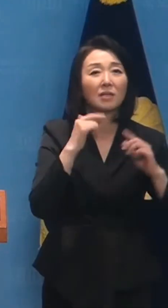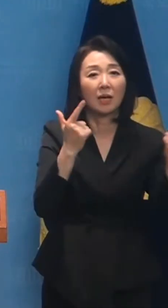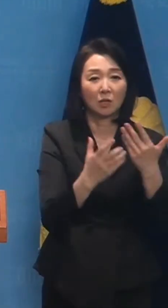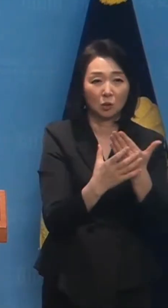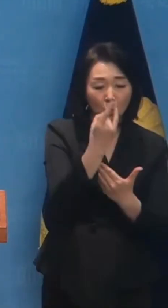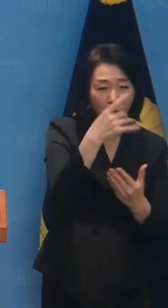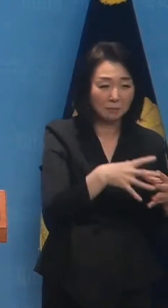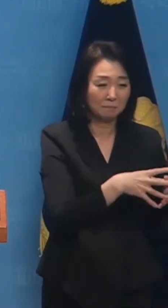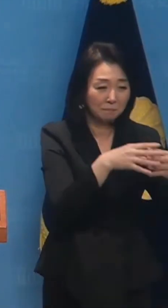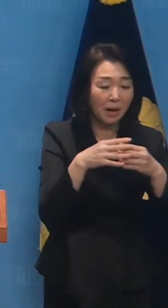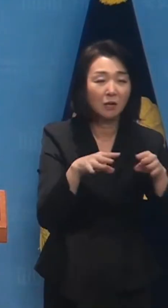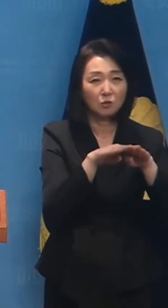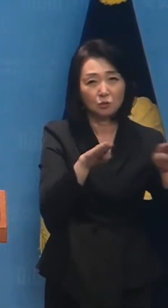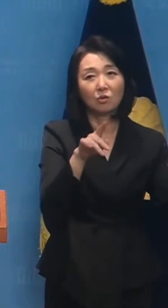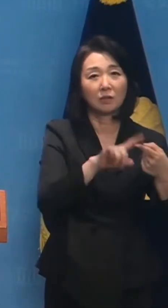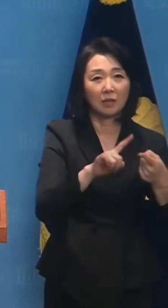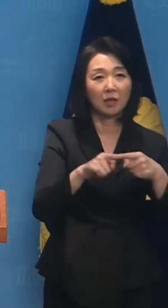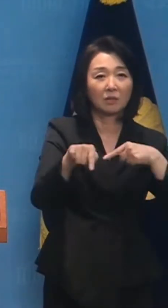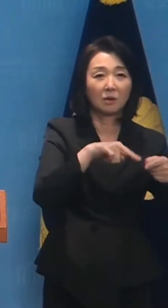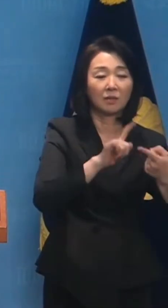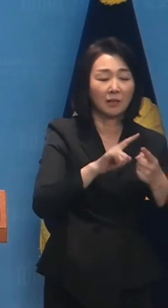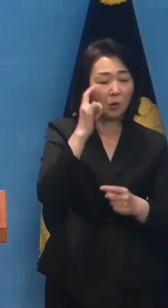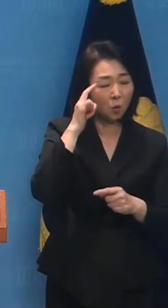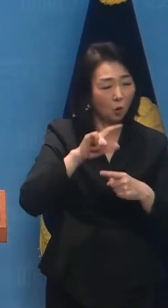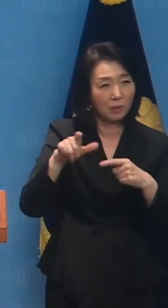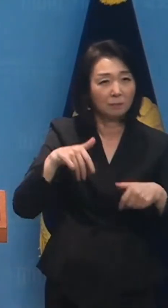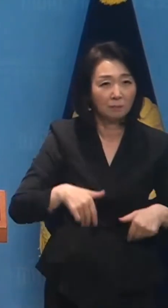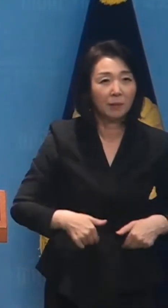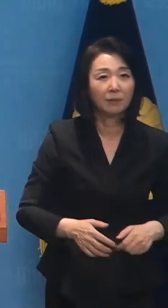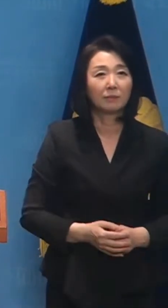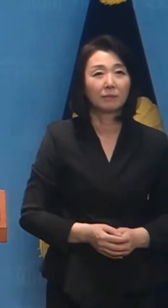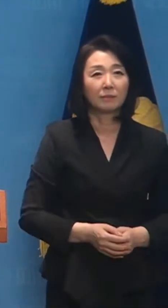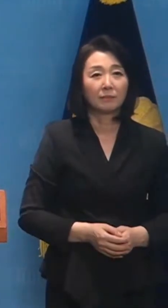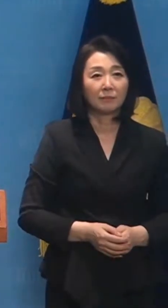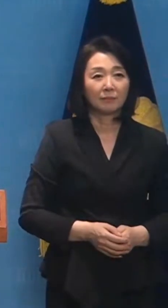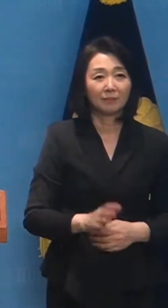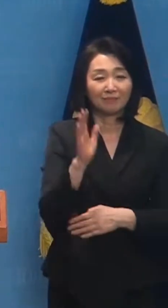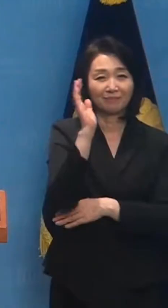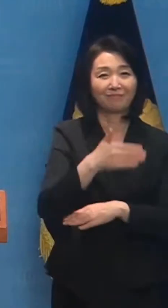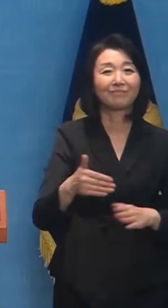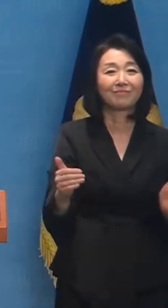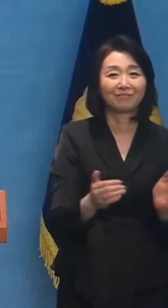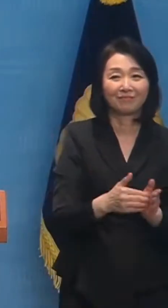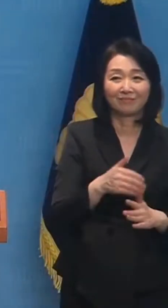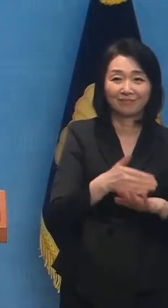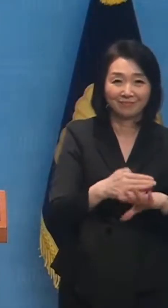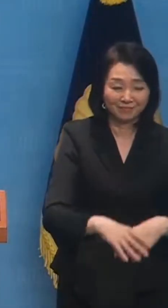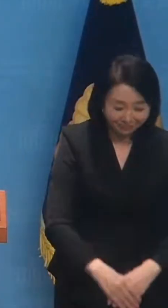통합과 균형에 입각한 정치에 대해 고민해야 할 것입니다. 네, 이상입니다.